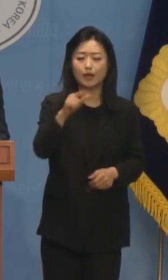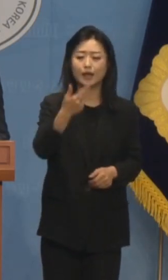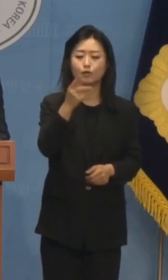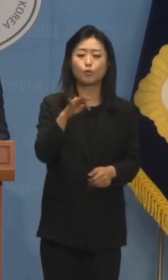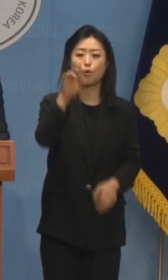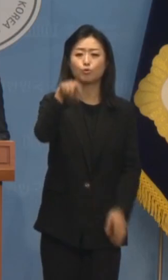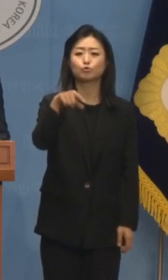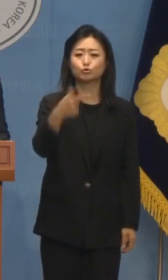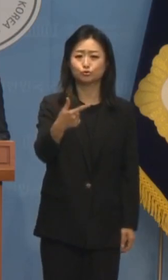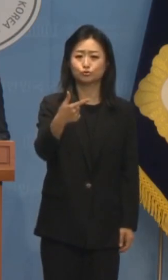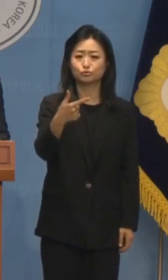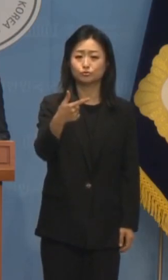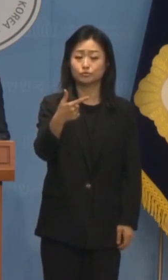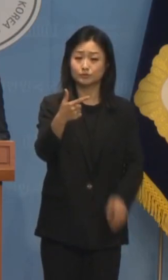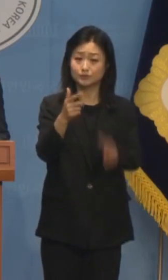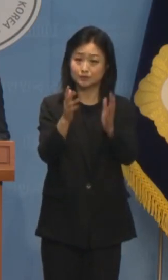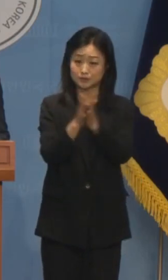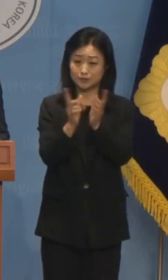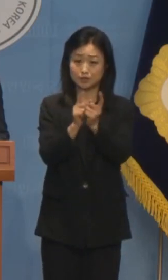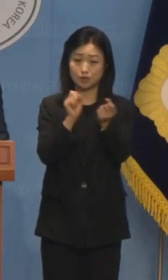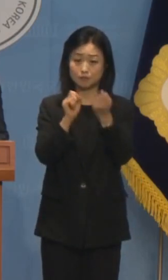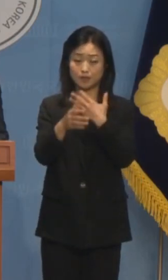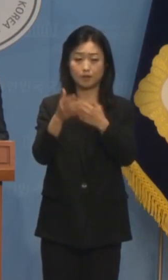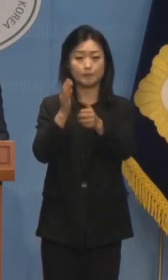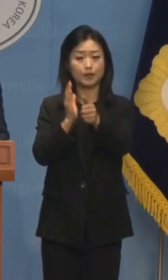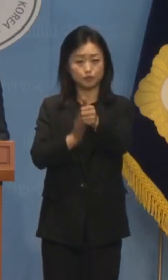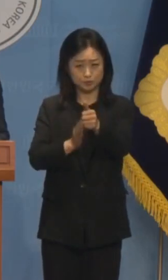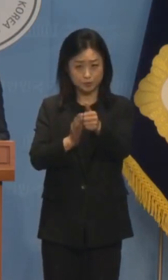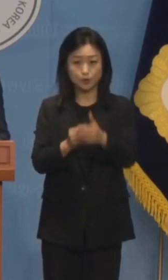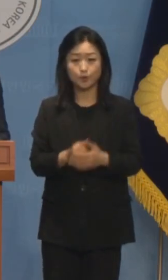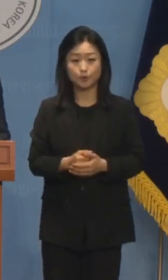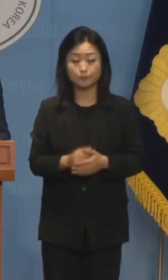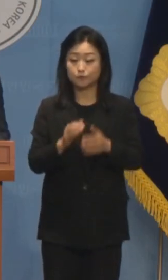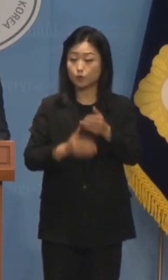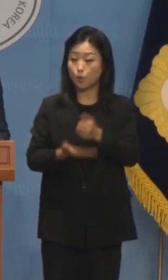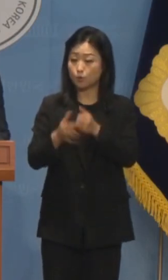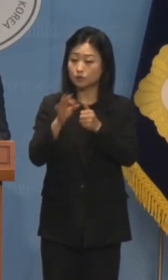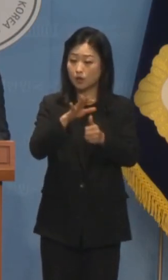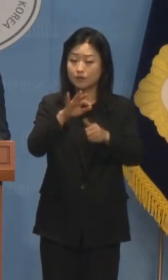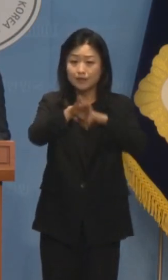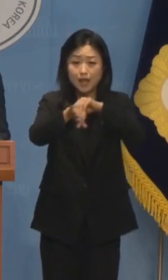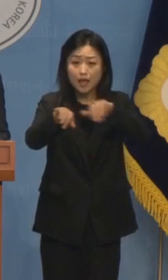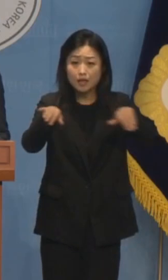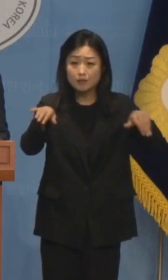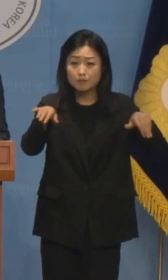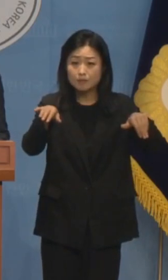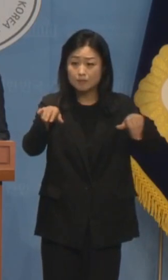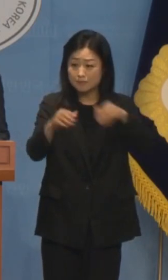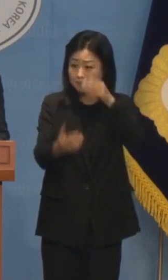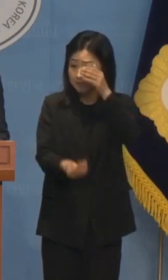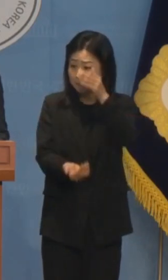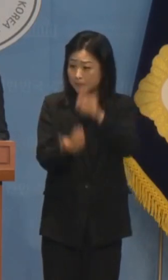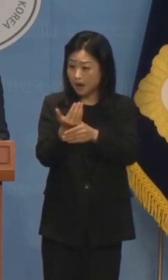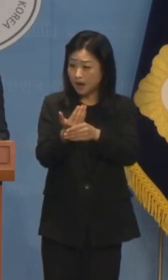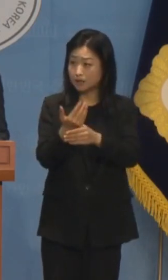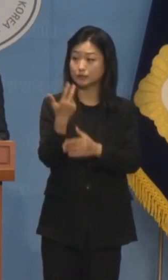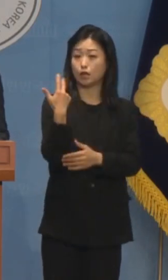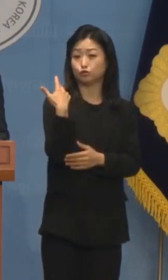대표가 직접 답할 차례입니다. 공천 개입 의혹이 불거진 게 벌써